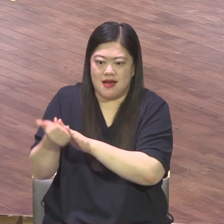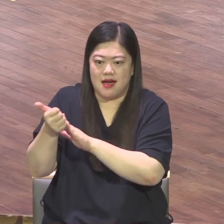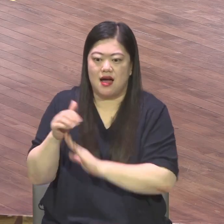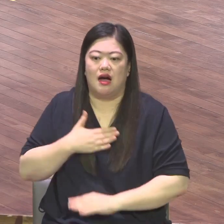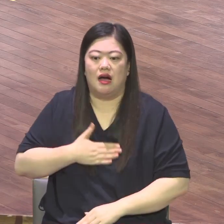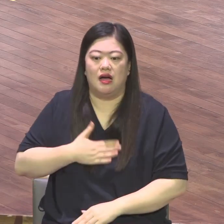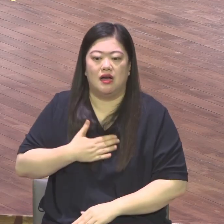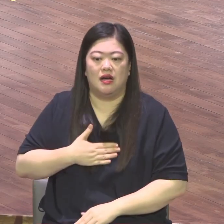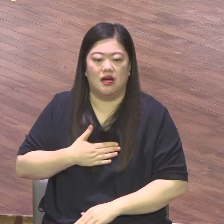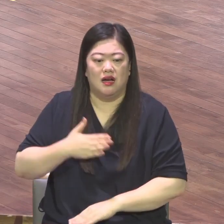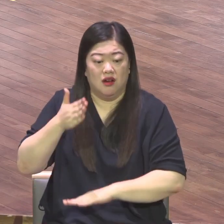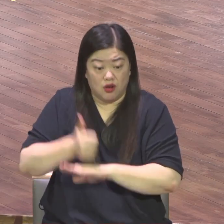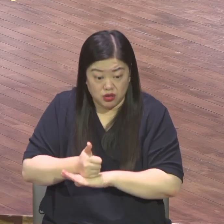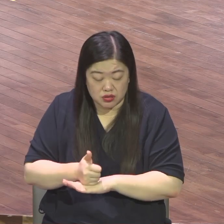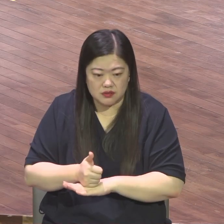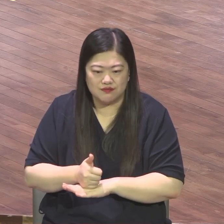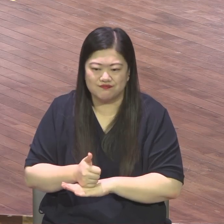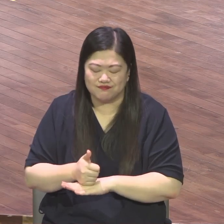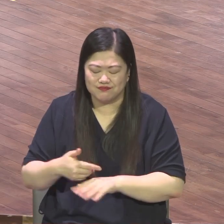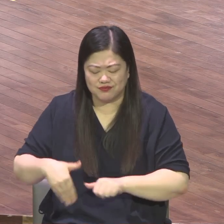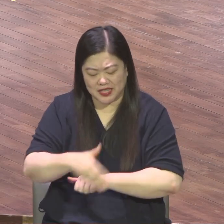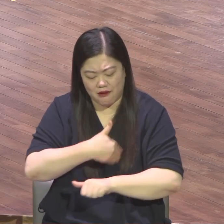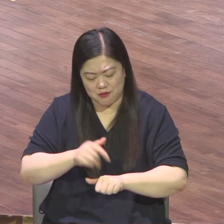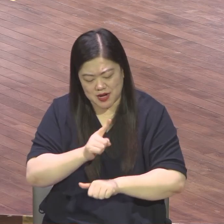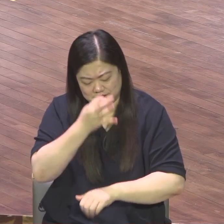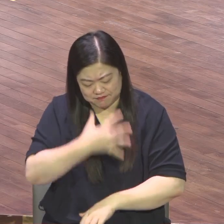하나님을 찾으면 회복시켜 주신다.